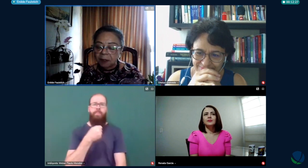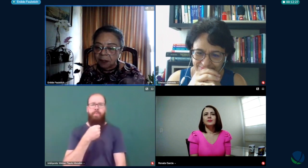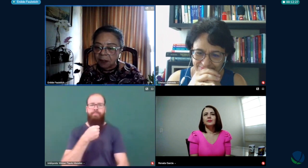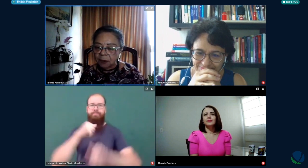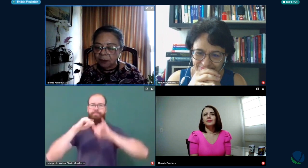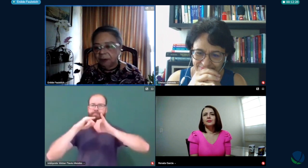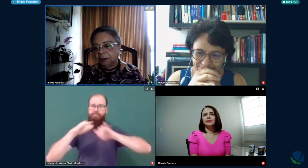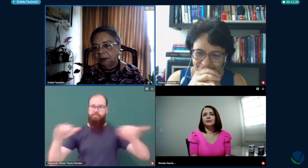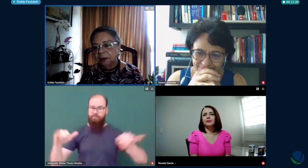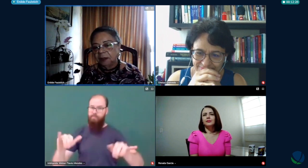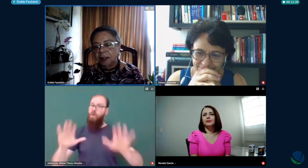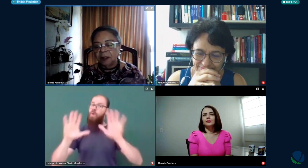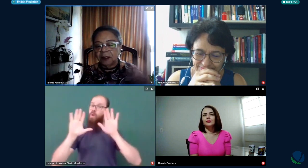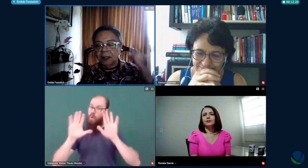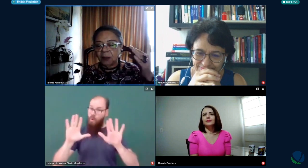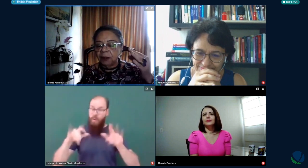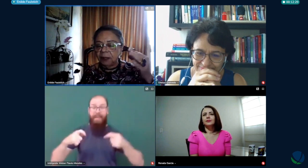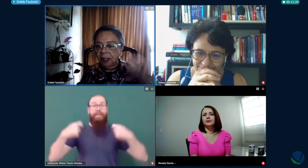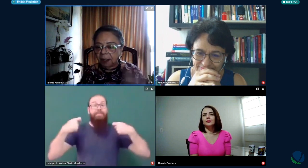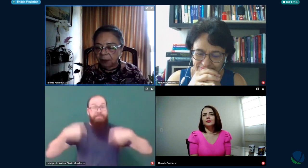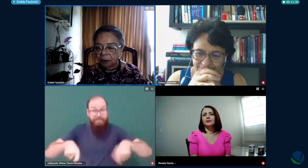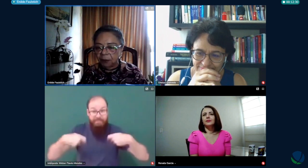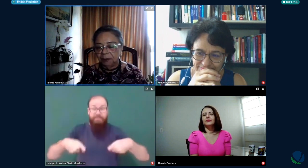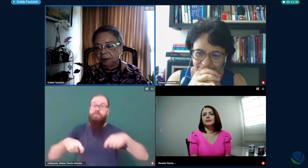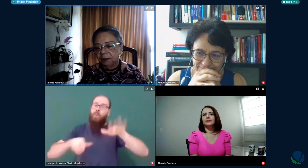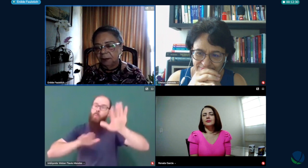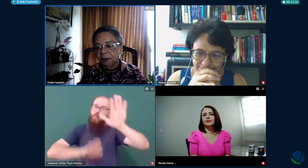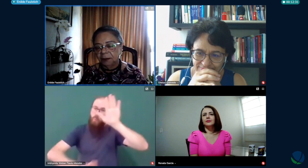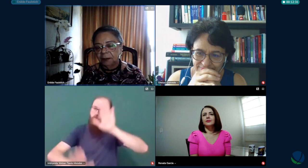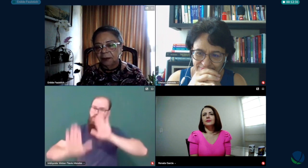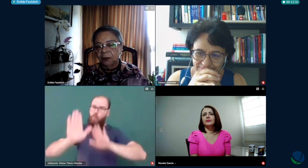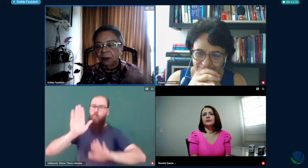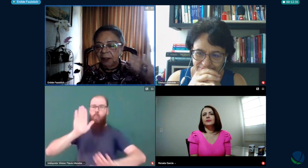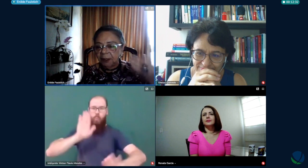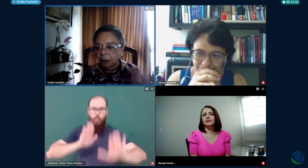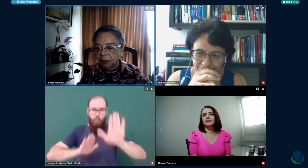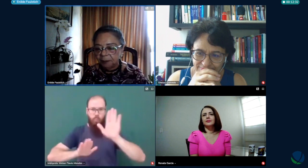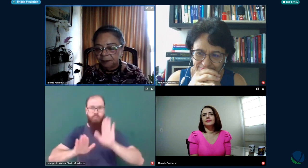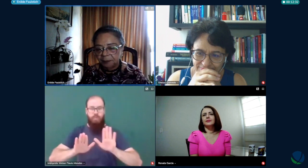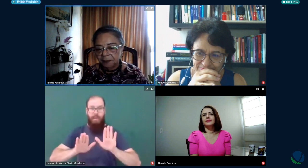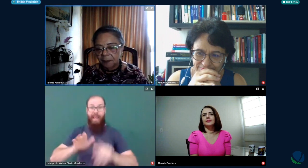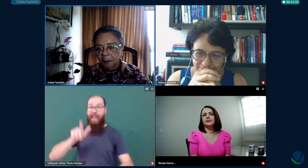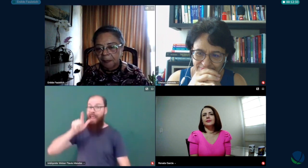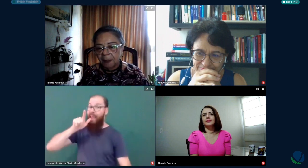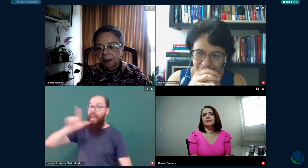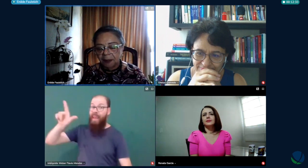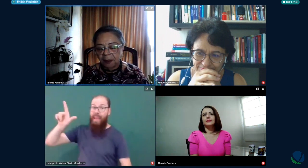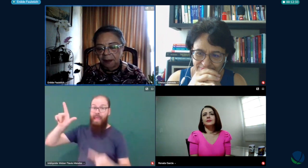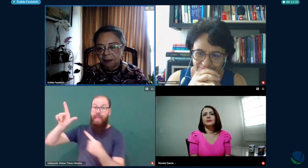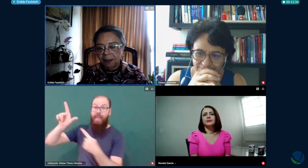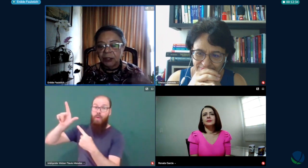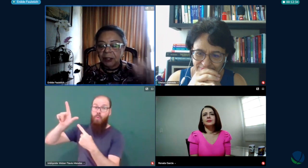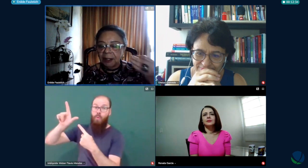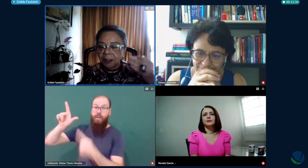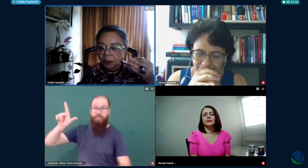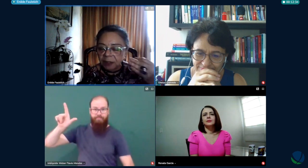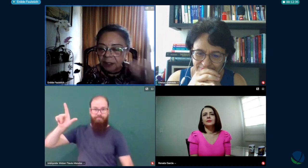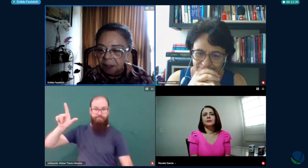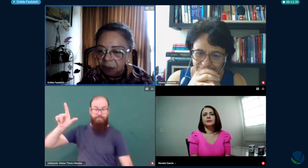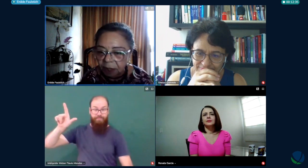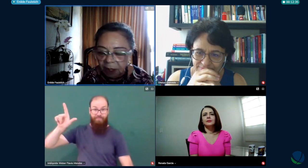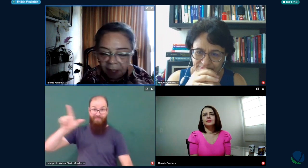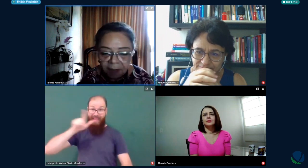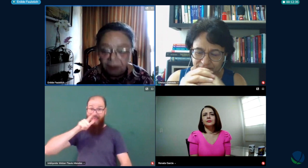é preciso que se tenha cuidado com língua. Tá? As